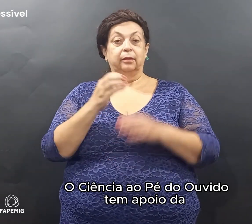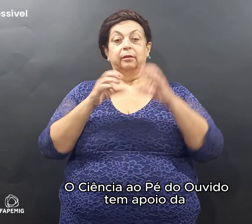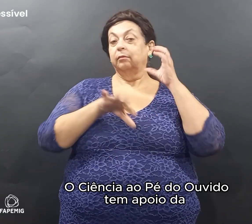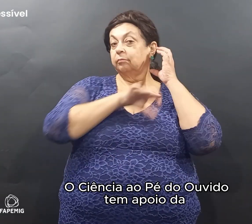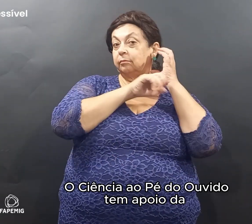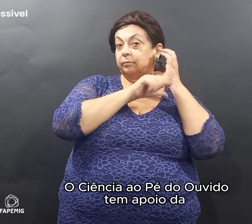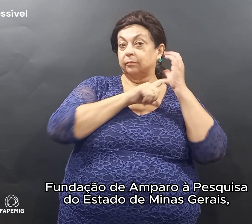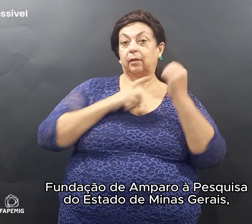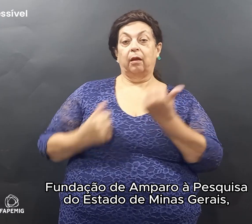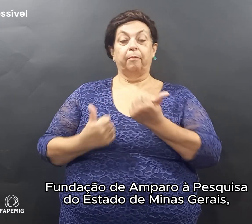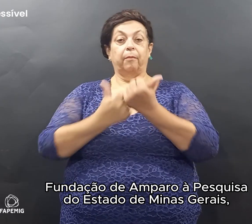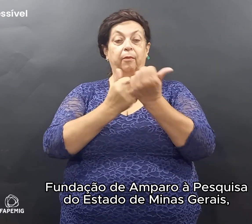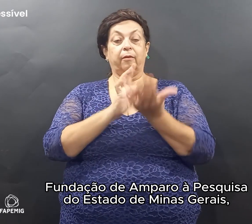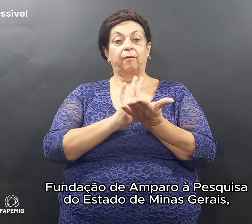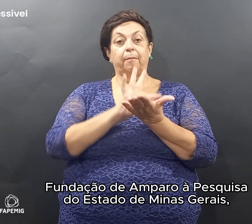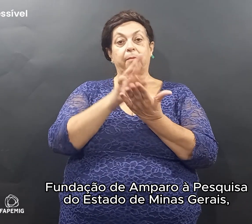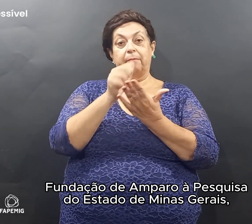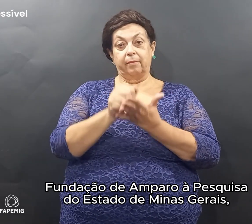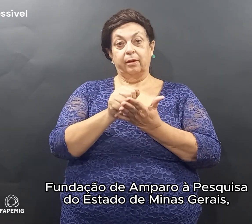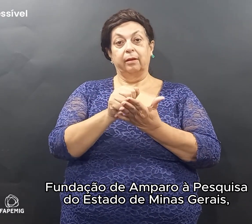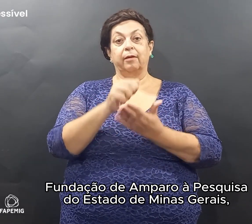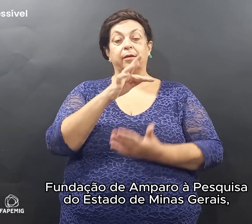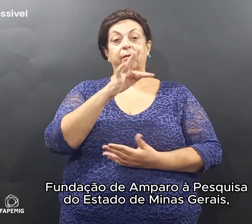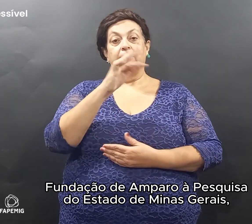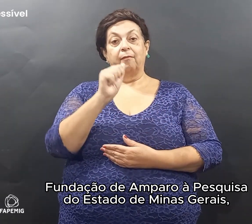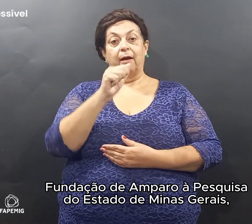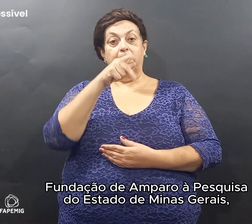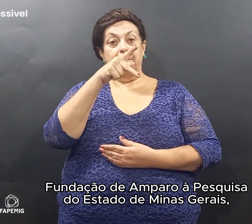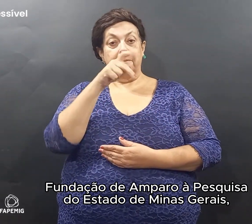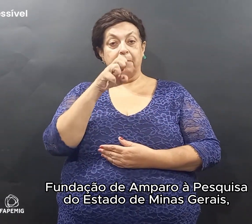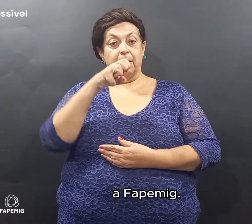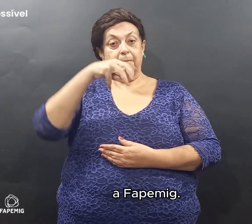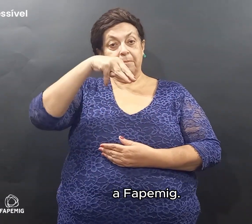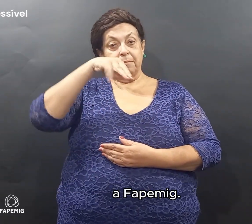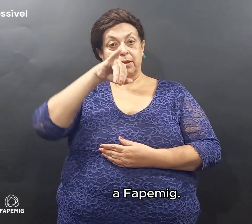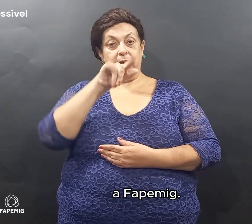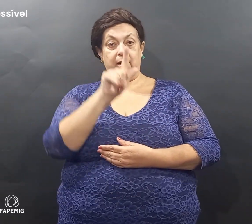tem apoio da Fundação de Amparo à Pesquisa do Estado de Minas Gerais, a FAPEMIG.